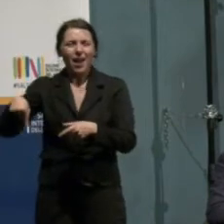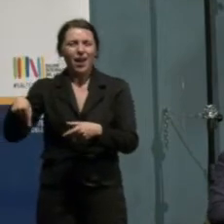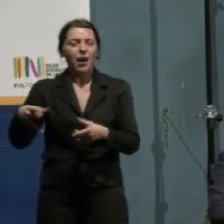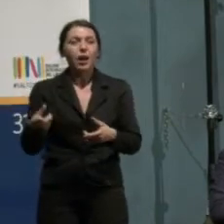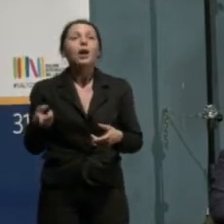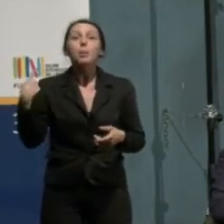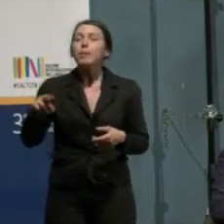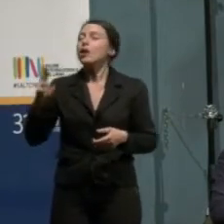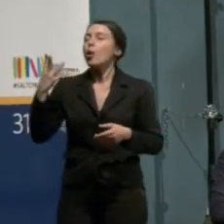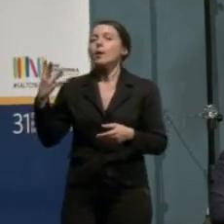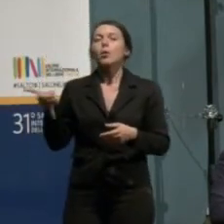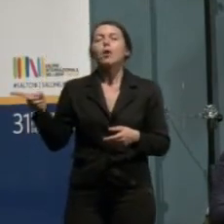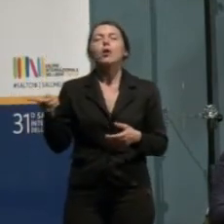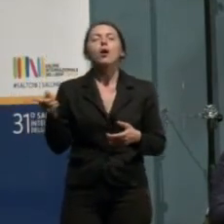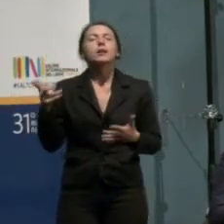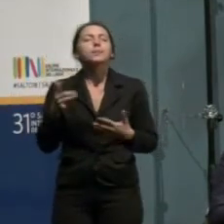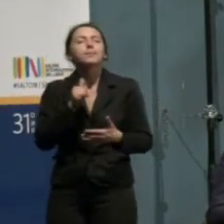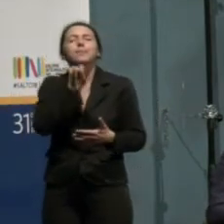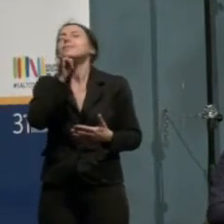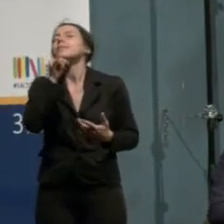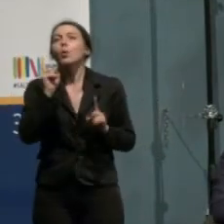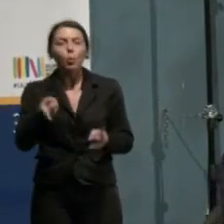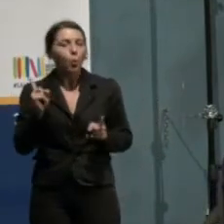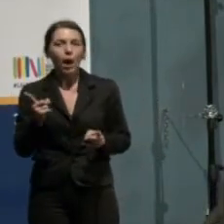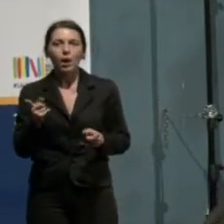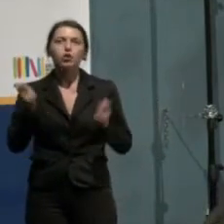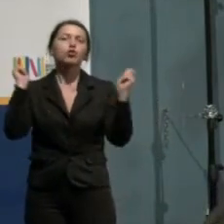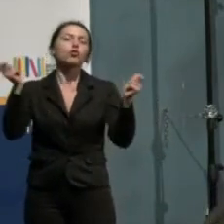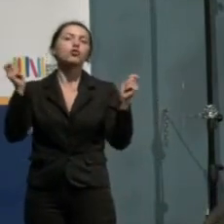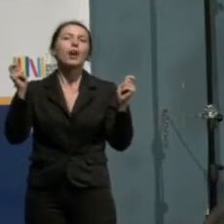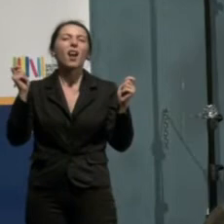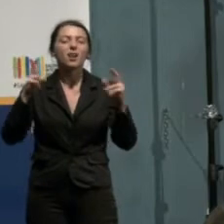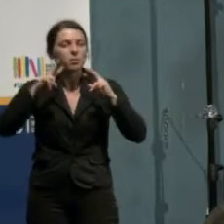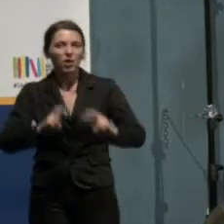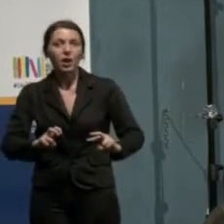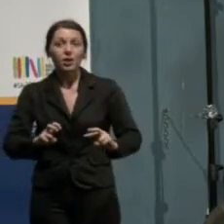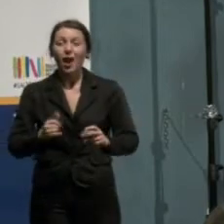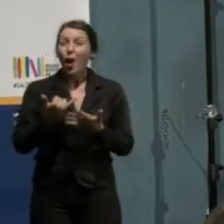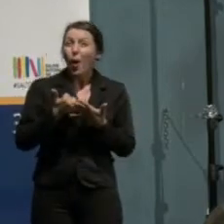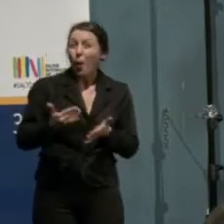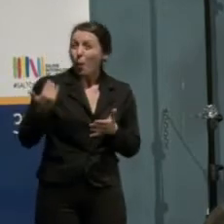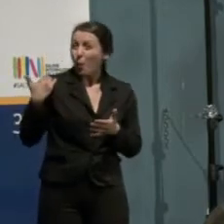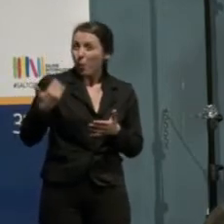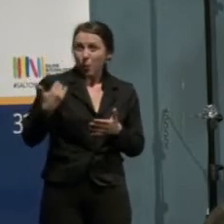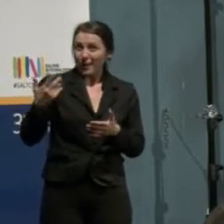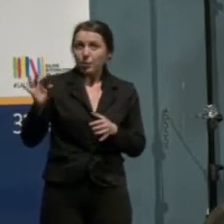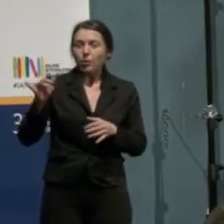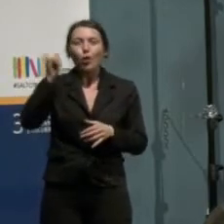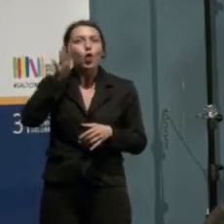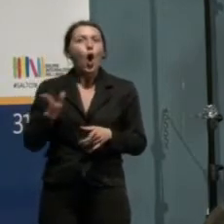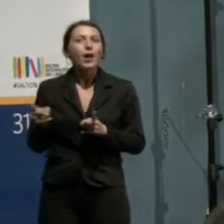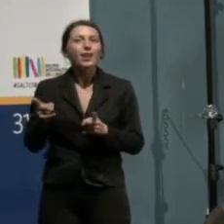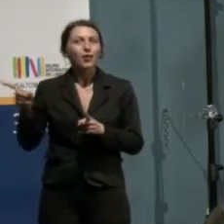cuore il giornalismo di inchiesta e guardate che ha trascorso gli ultimi anni della sua vita anche a torino perché morrione